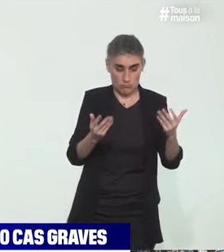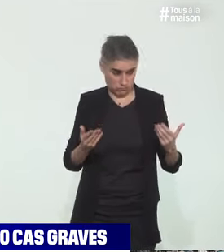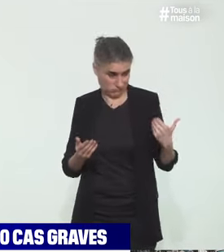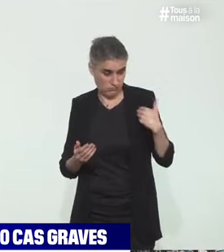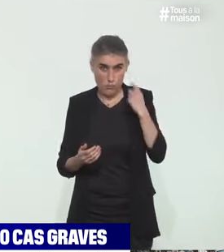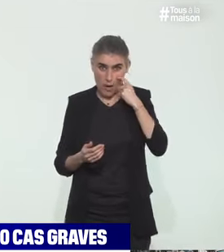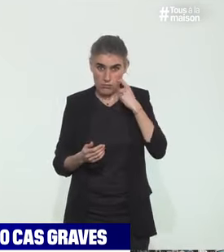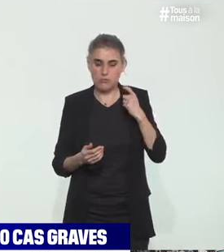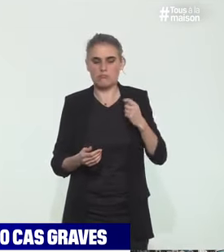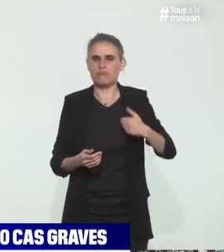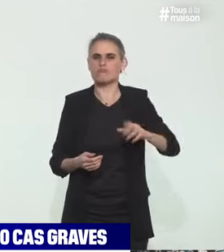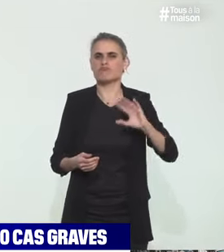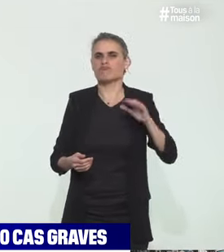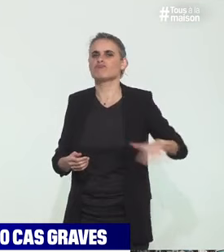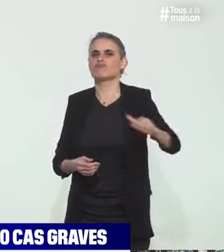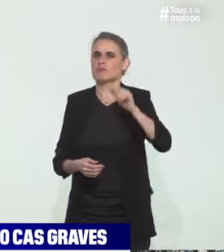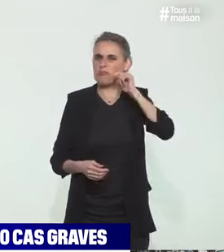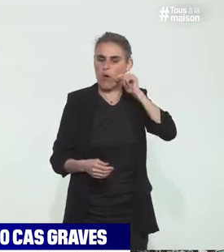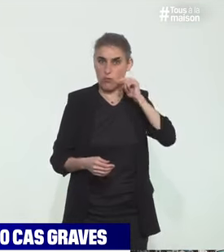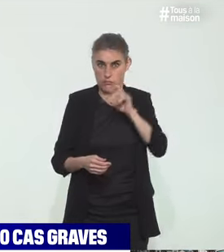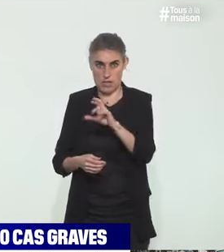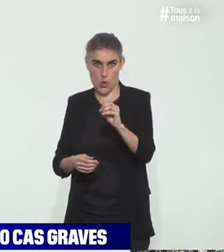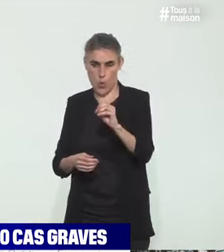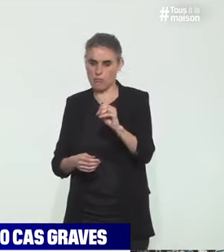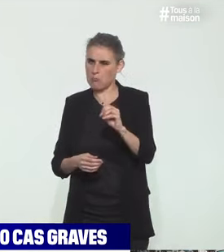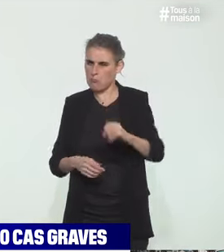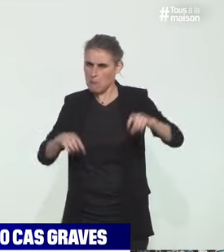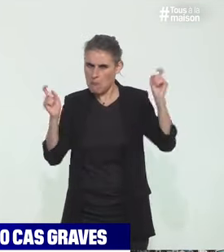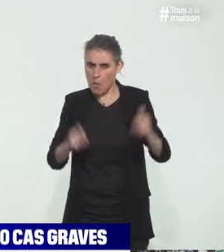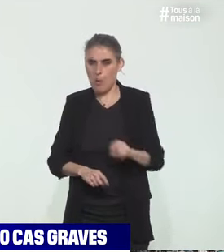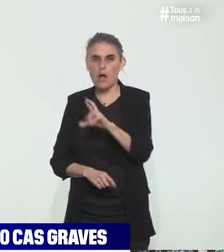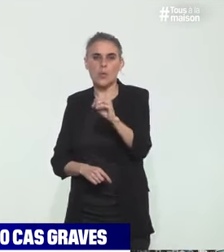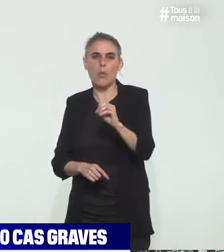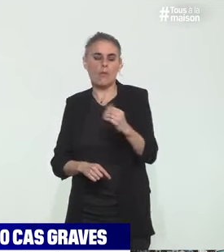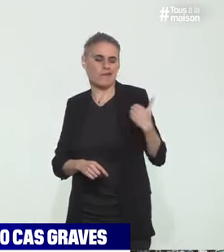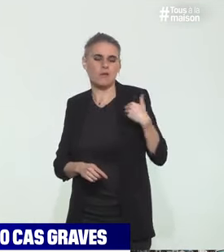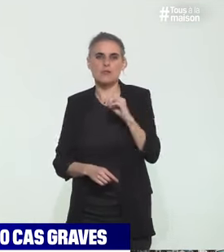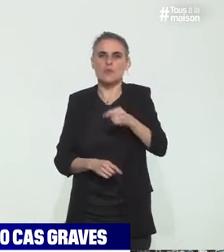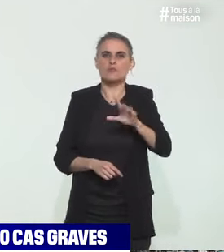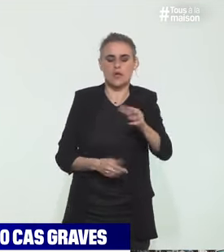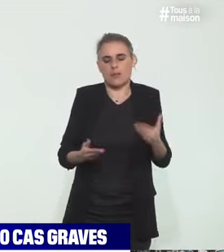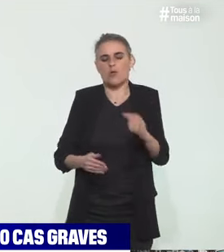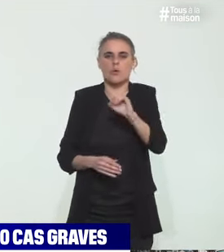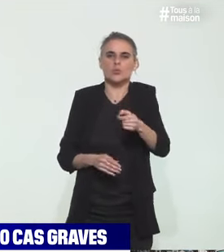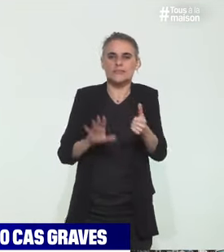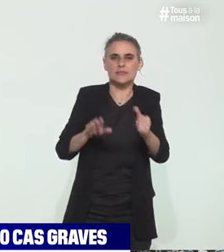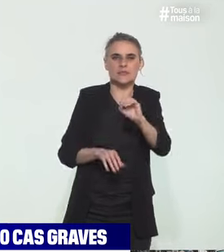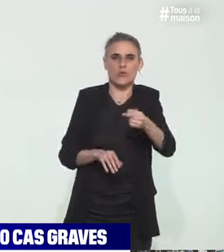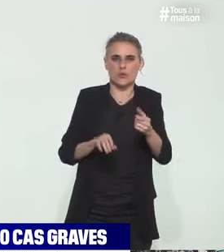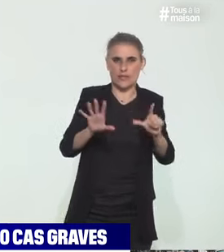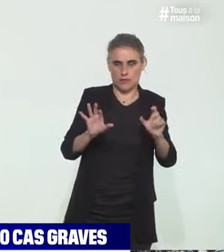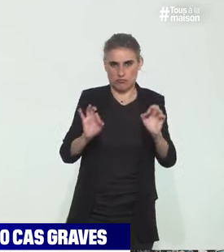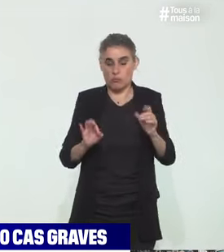efforts des Français. Nous estimons actuellement qu'il était à 0,5, il est en train de remonter entre 0,6 et 0,7. Et donc, c'est aussi parce qu'il y